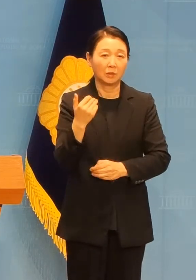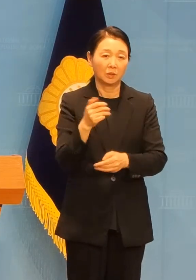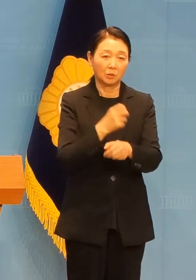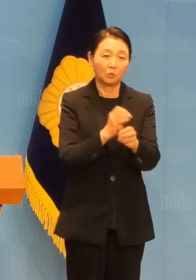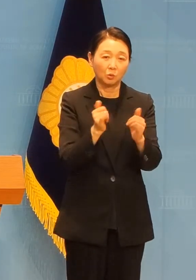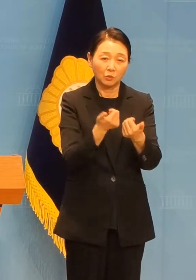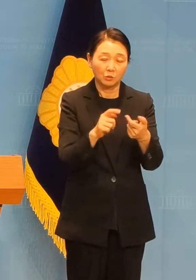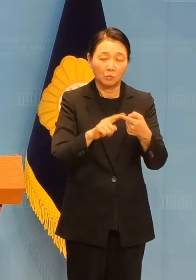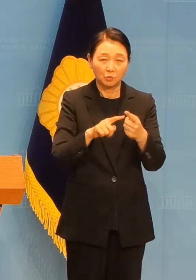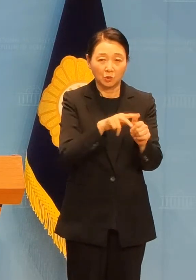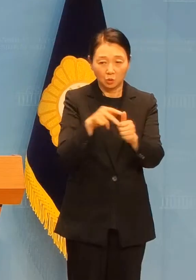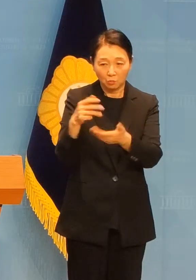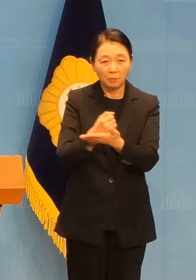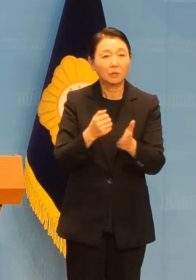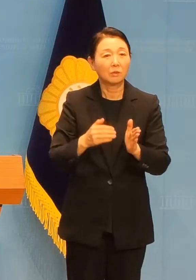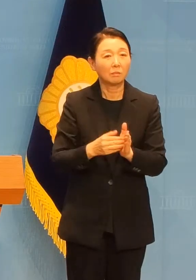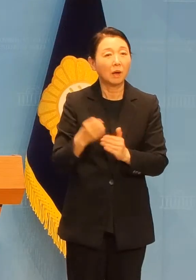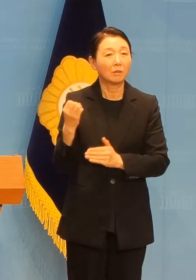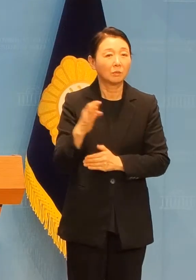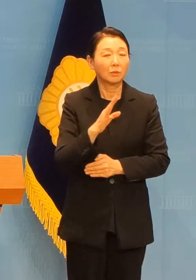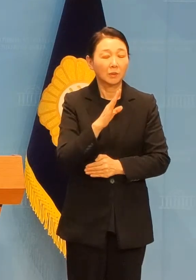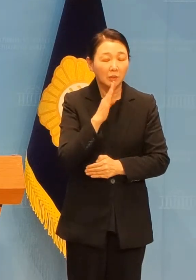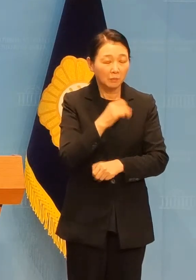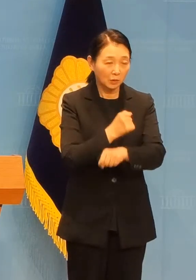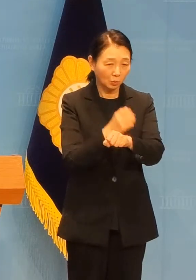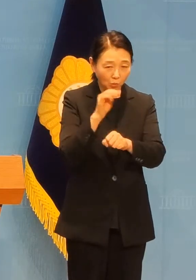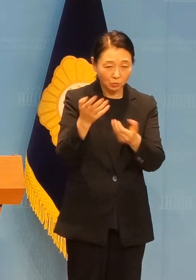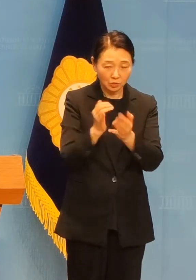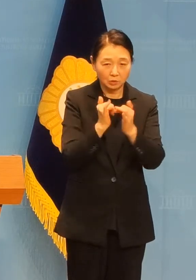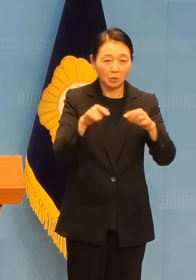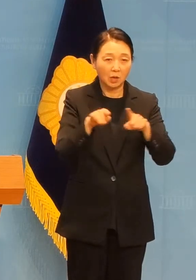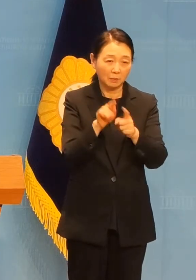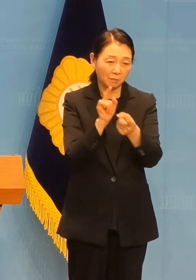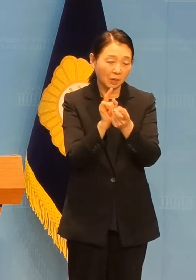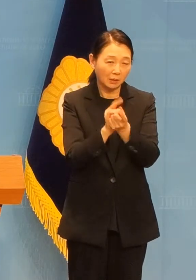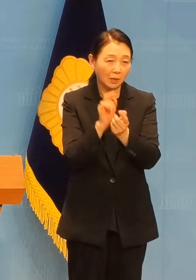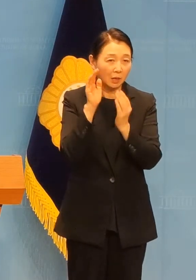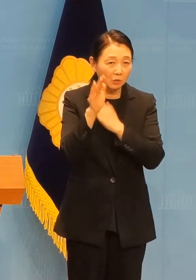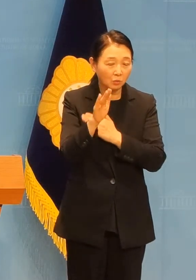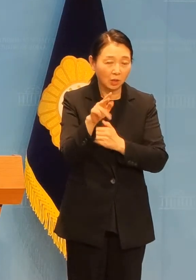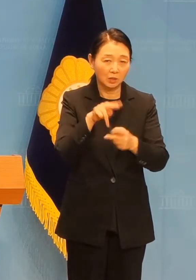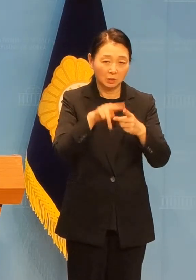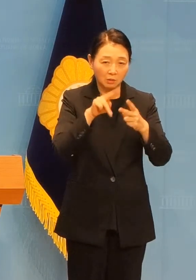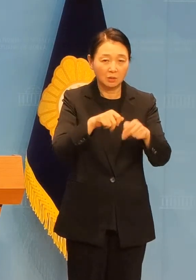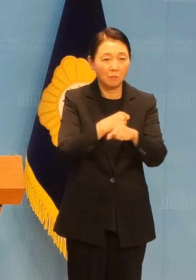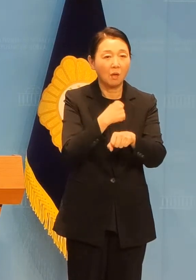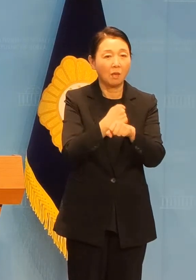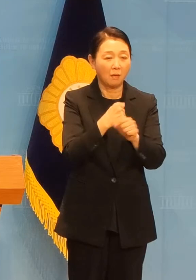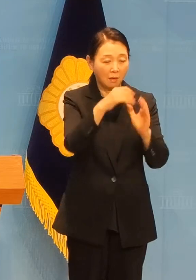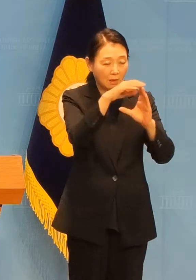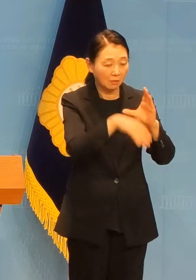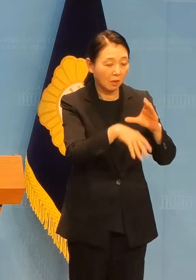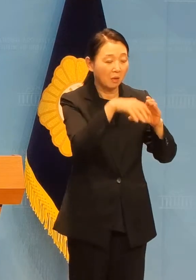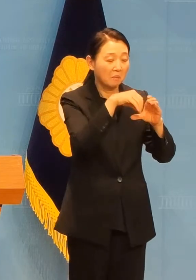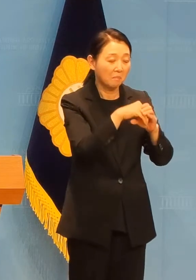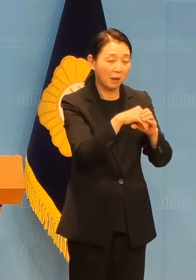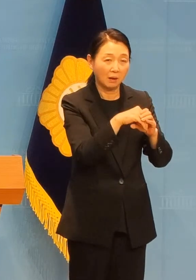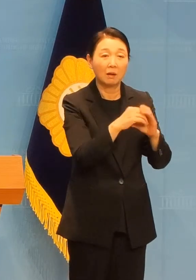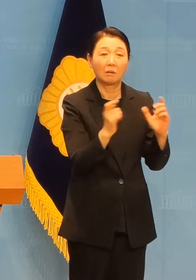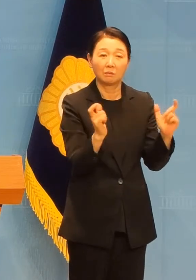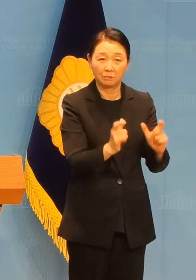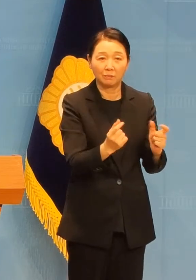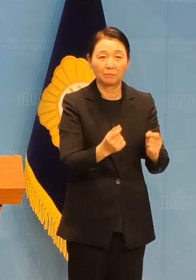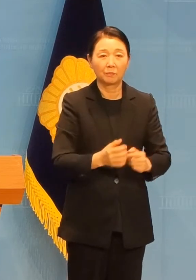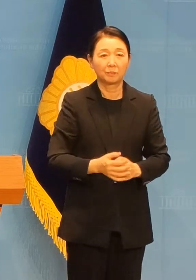직원으로부터 정보를 빼돌렸으며 실제 노동부 직원과 접촉 이후에 형사처벌 대상 항목이 축소된 사실이